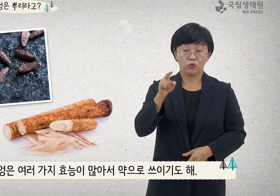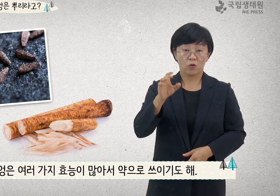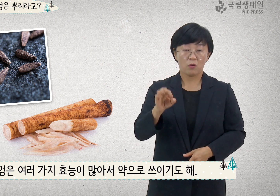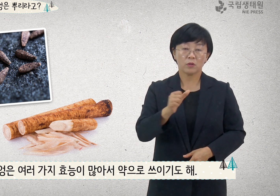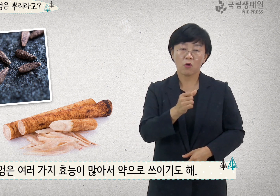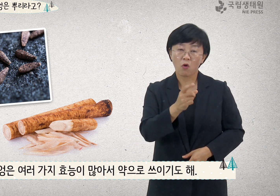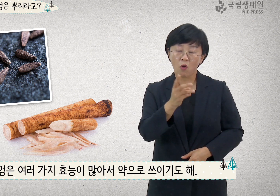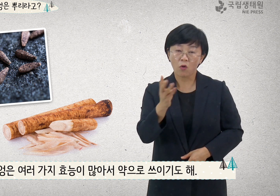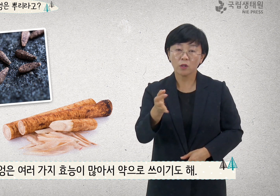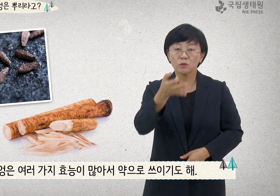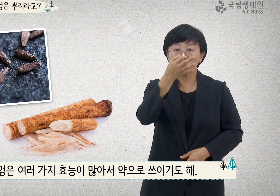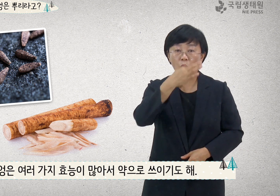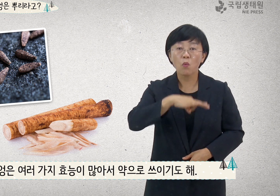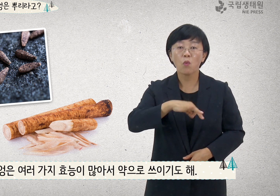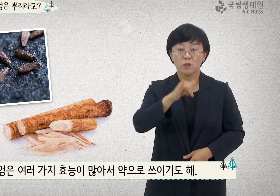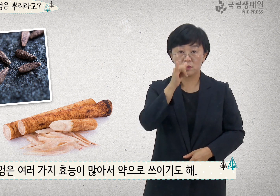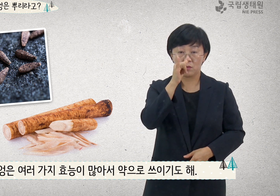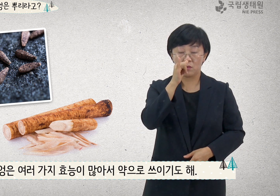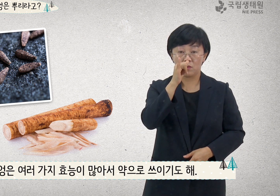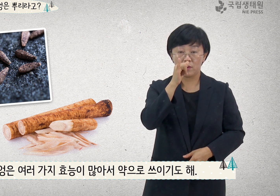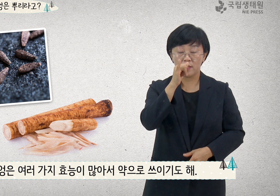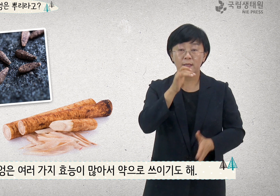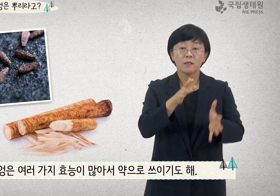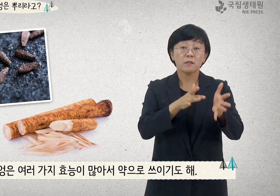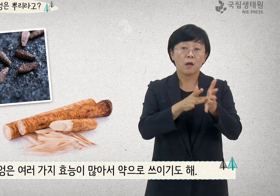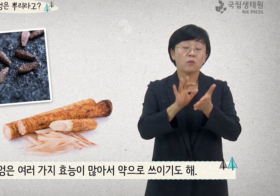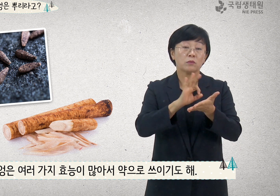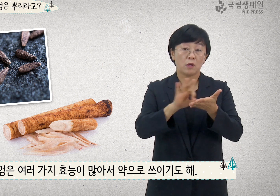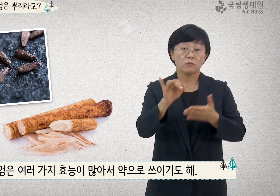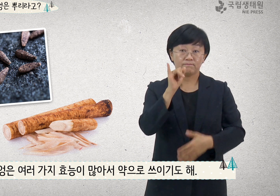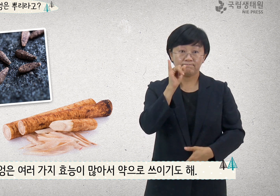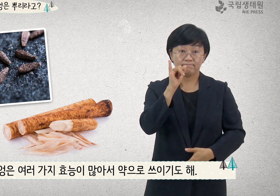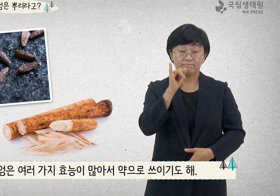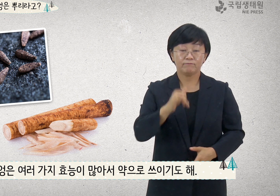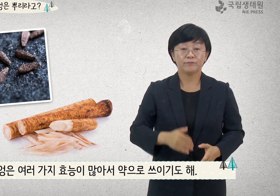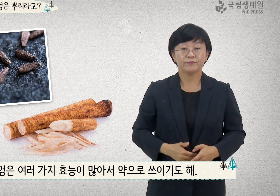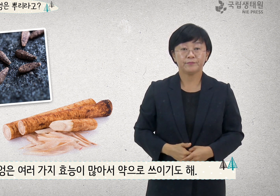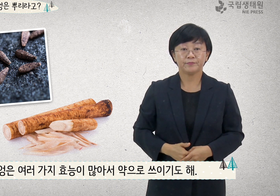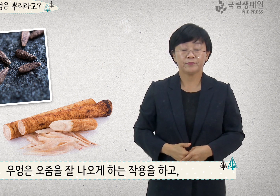우엉은 여러 가지 효능이 많아서 약으로 쓰이기도 해.